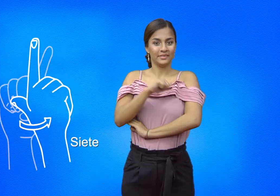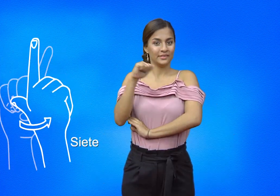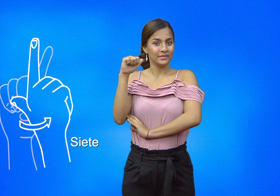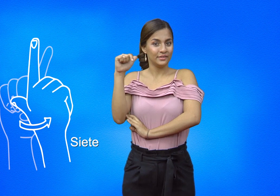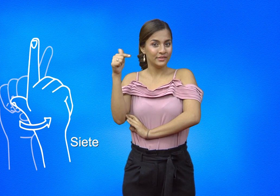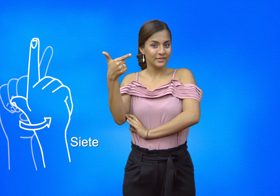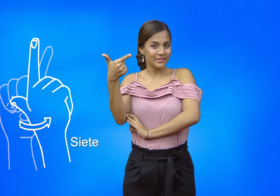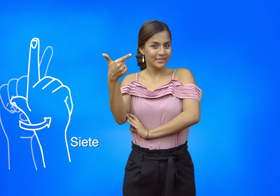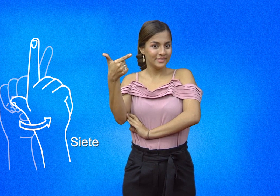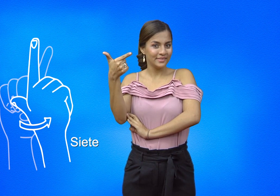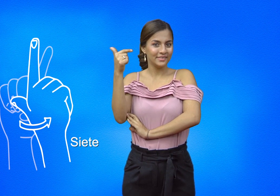7